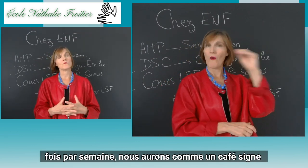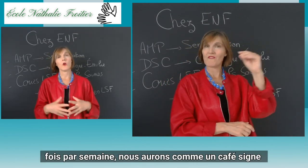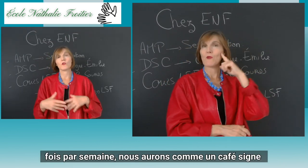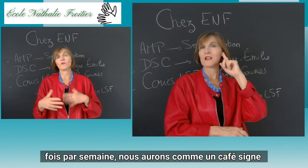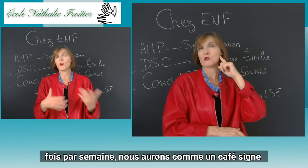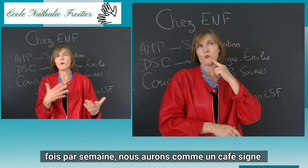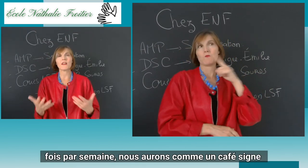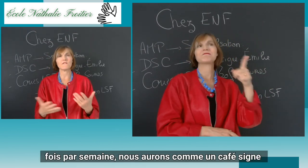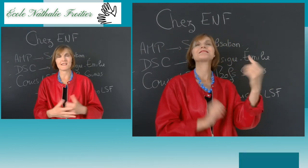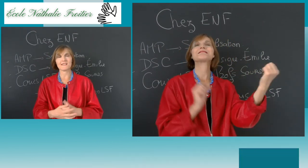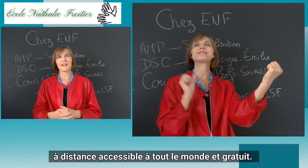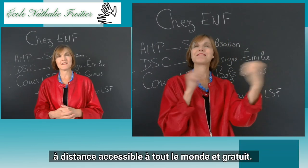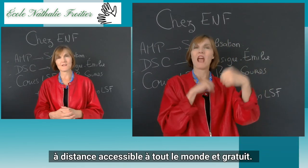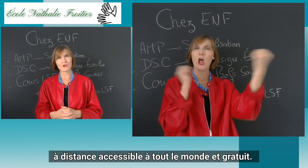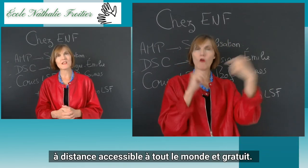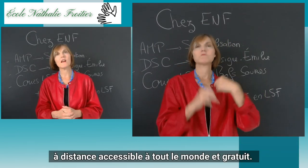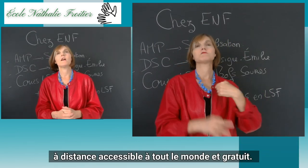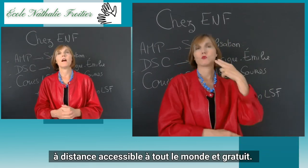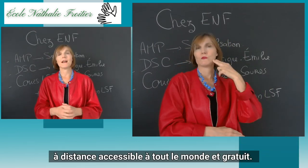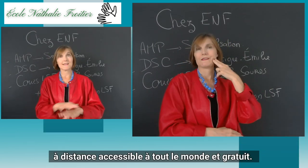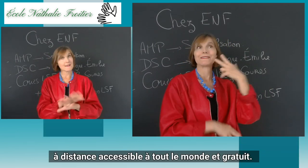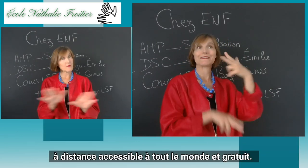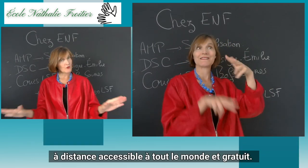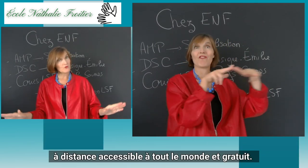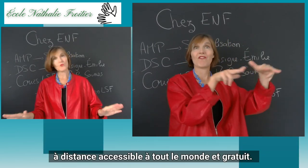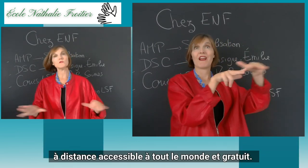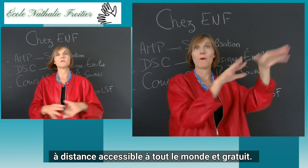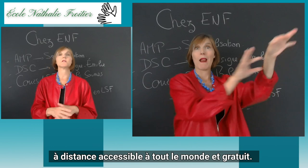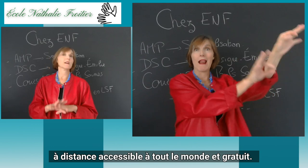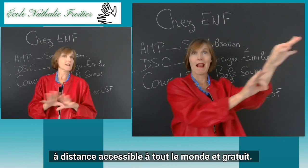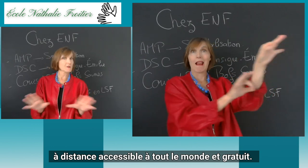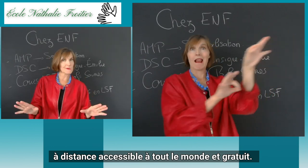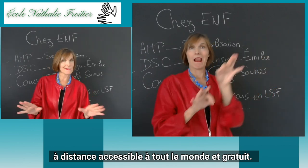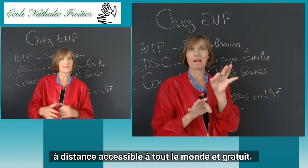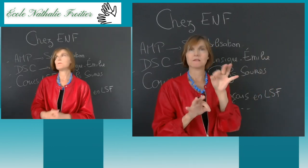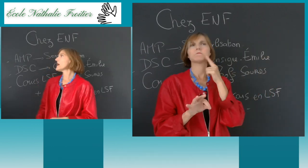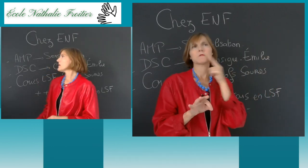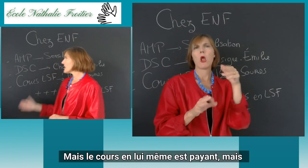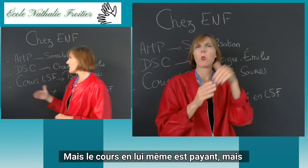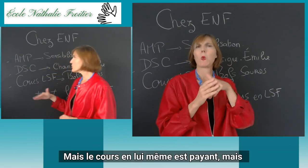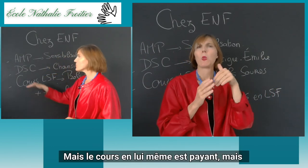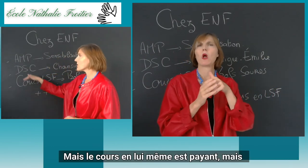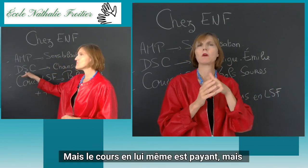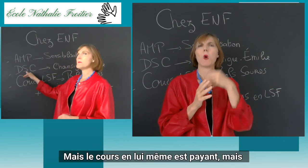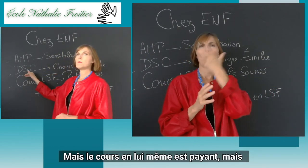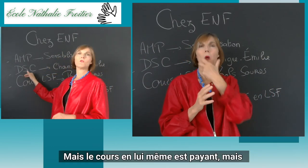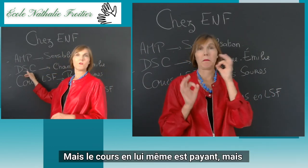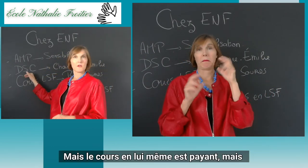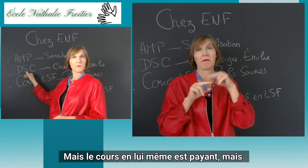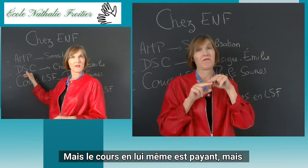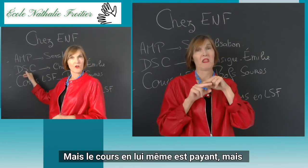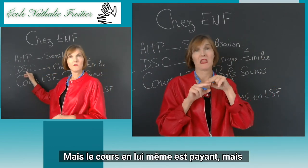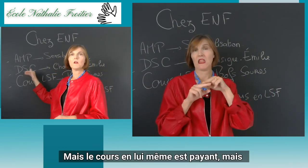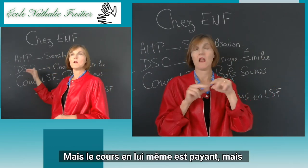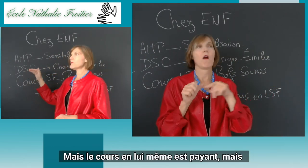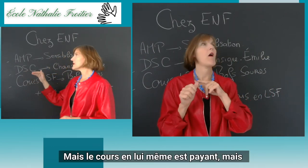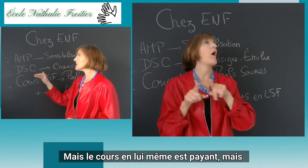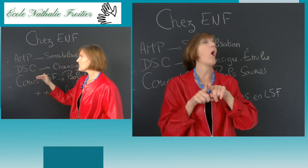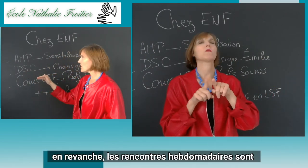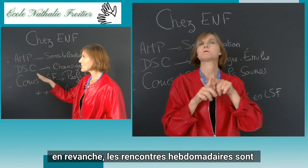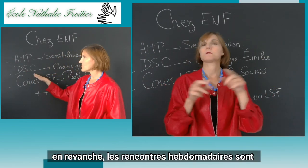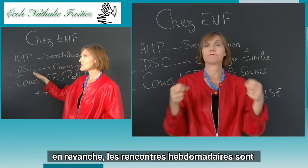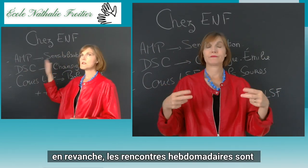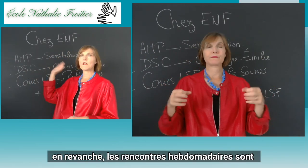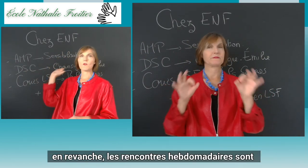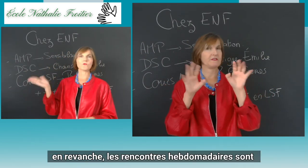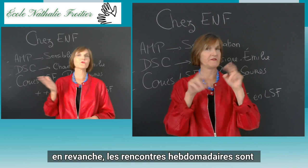comme un café-sing à distance accessible à tout le monde et gratuit aussi mais le cours en lui-même est payant mais